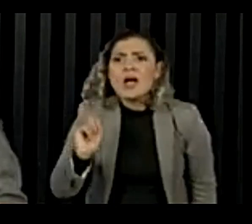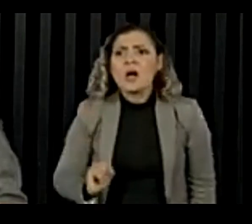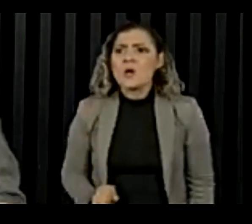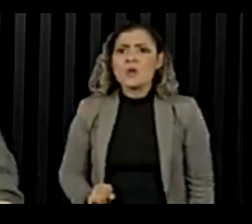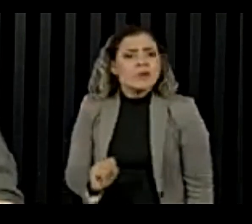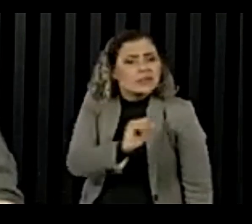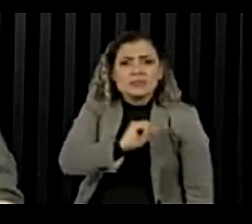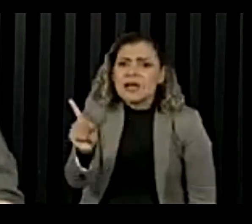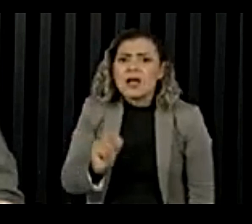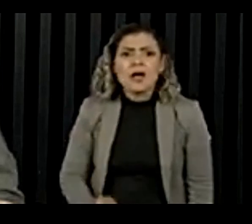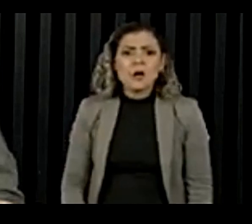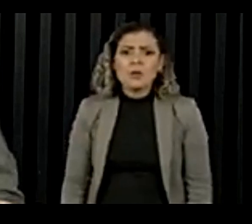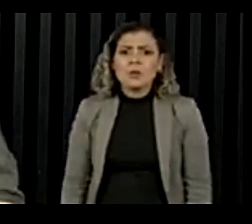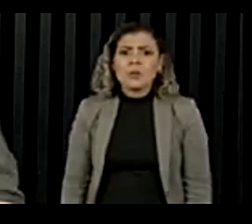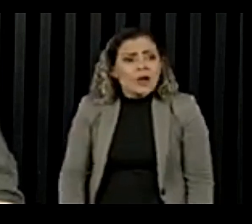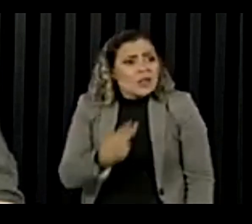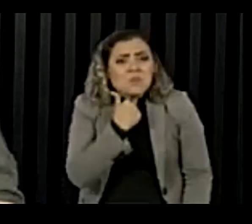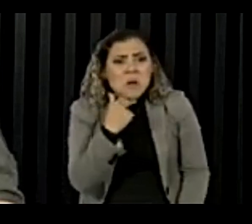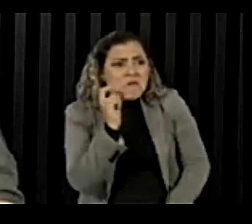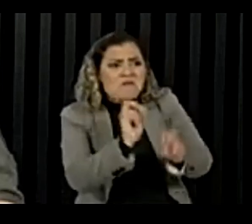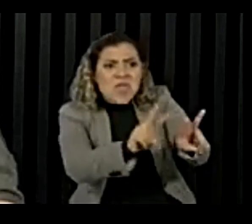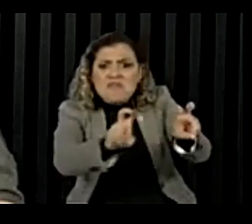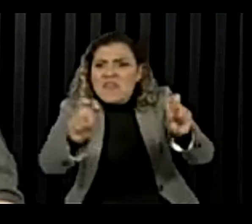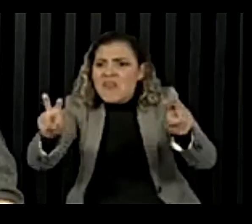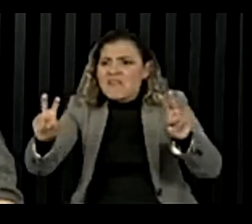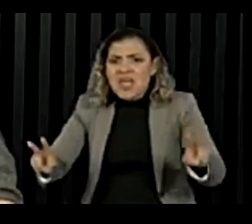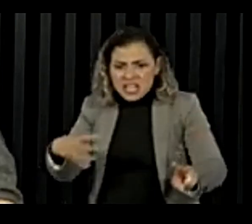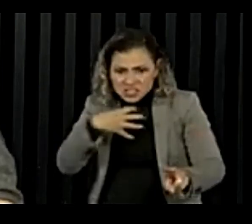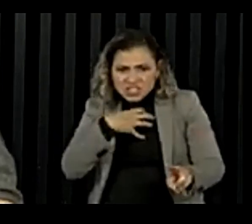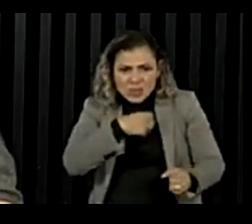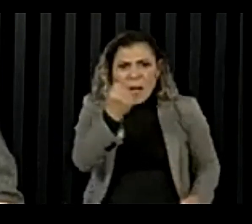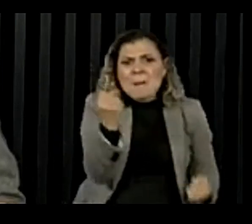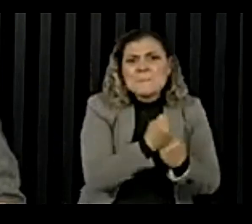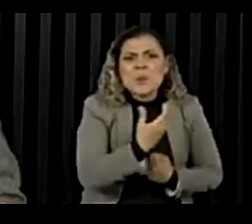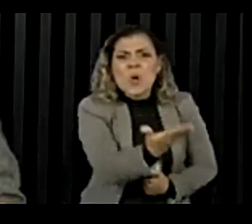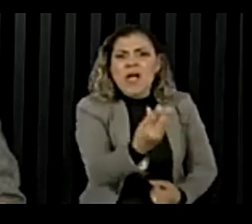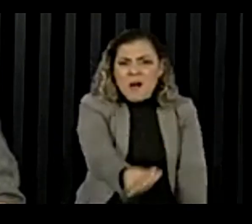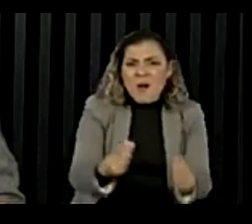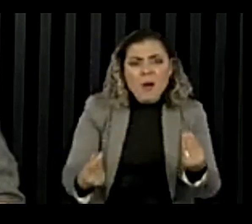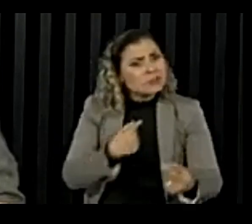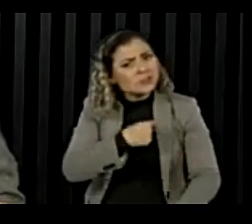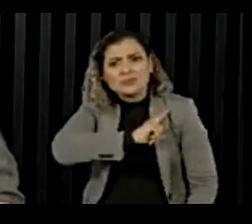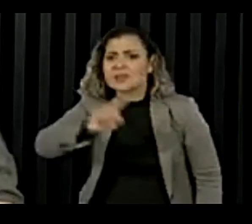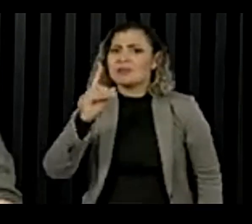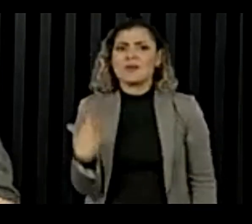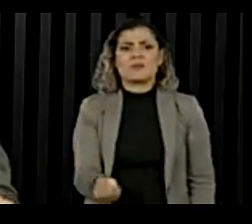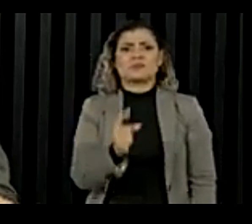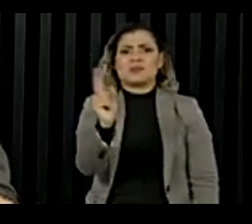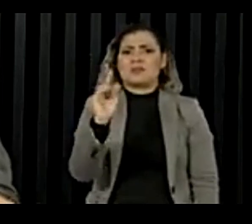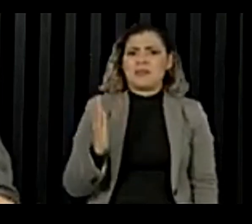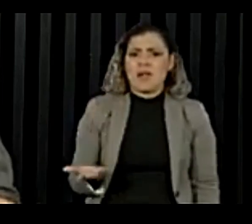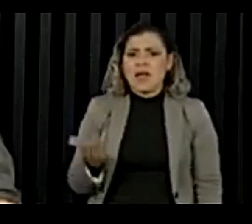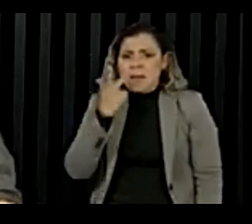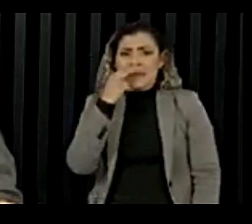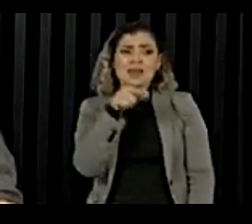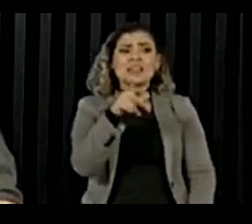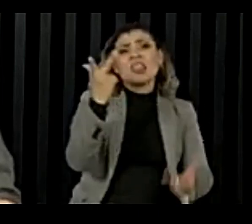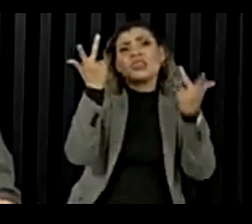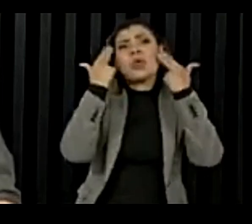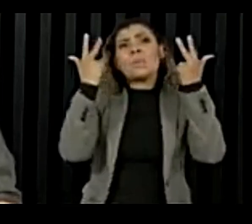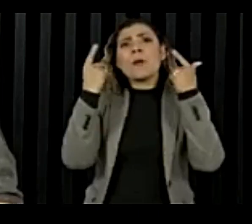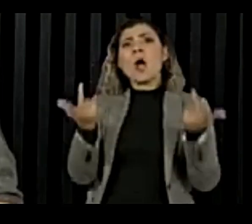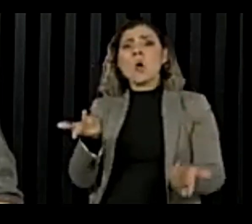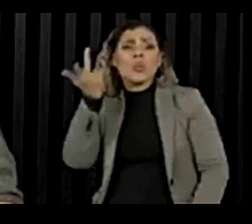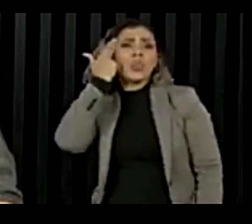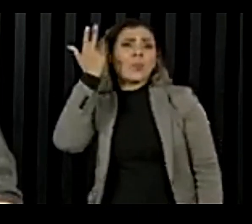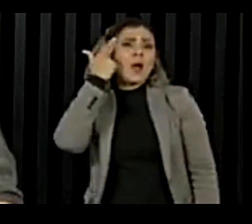lado. A gente não pode validar esse tipo de lado. A gente não pode ter esse tipo de lado falando como se fosse algo normal, algo